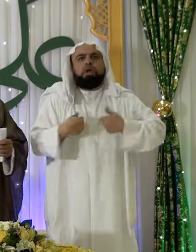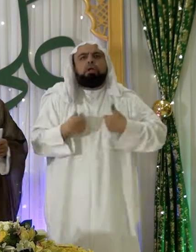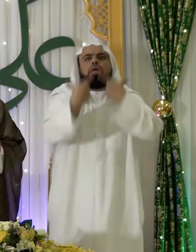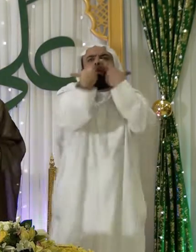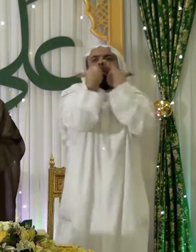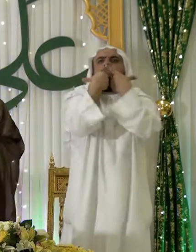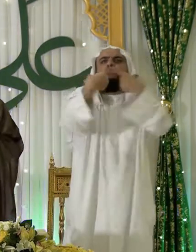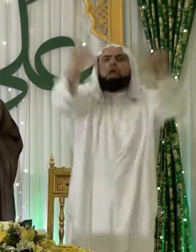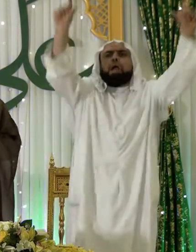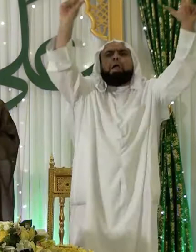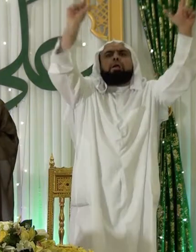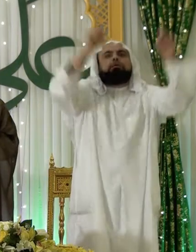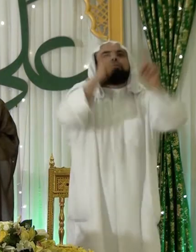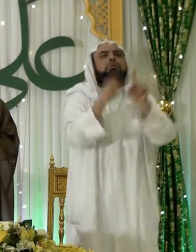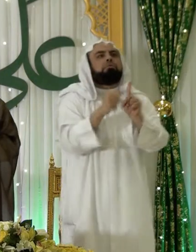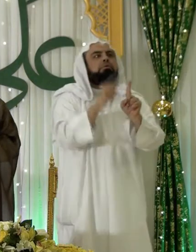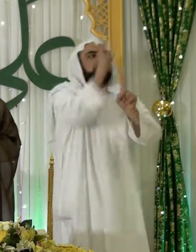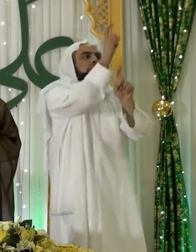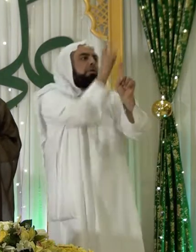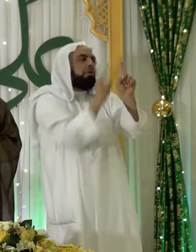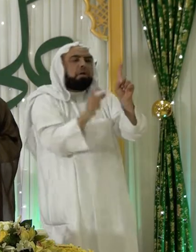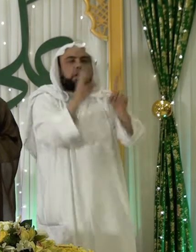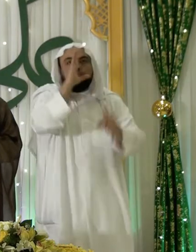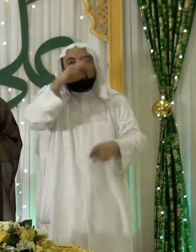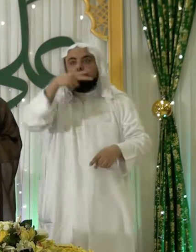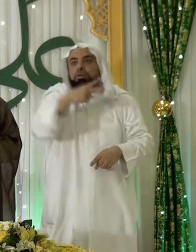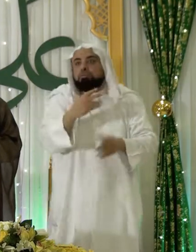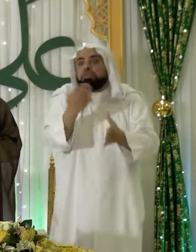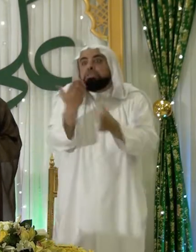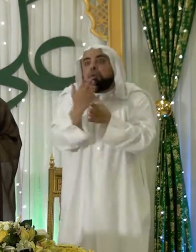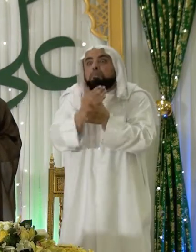فأولا ولادة علي في الكعبة،